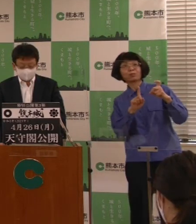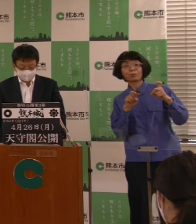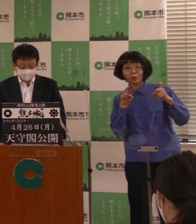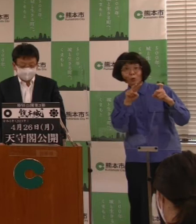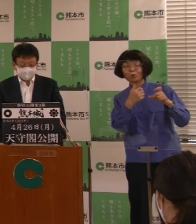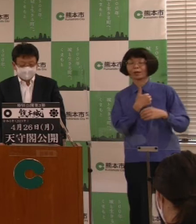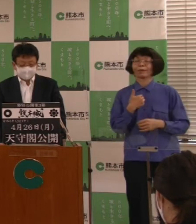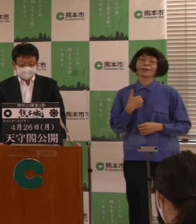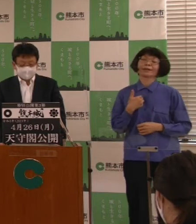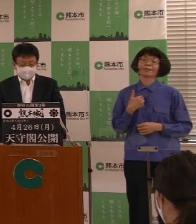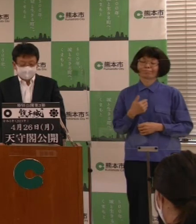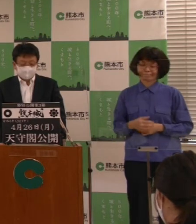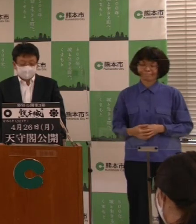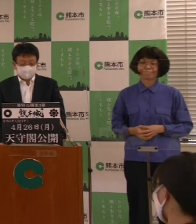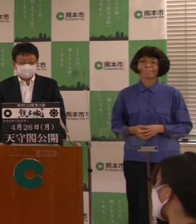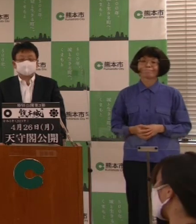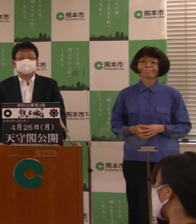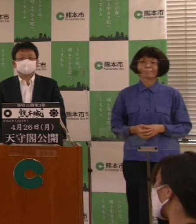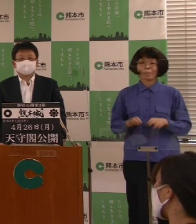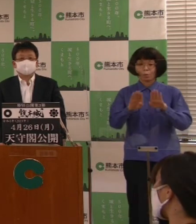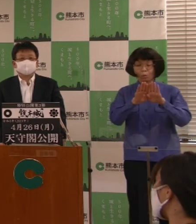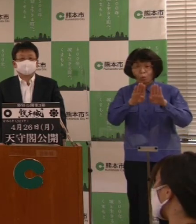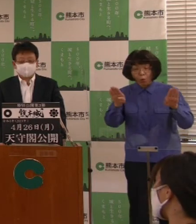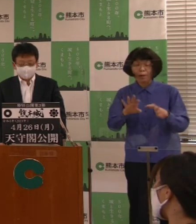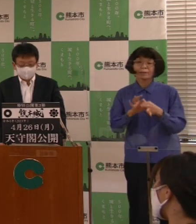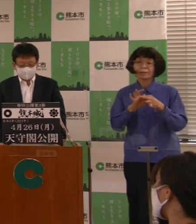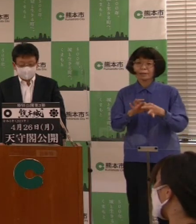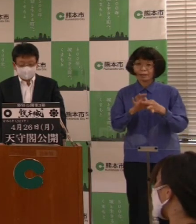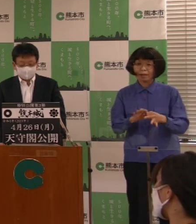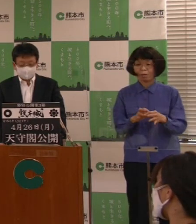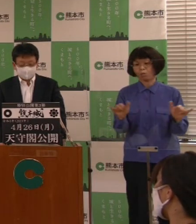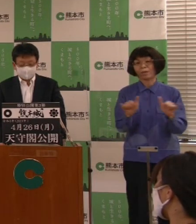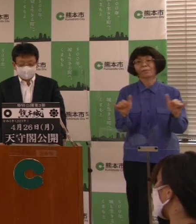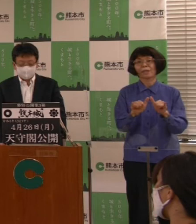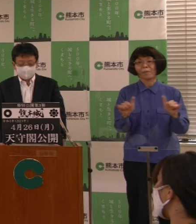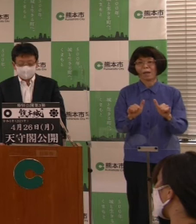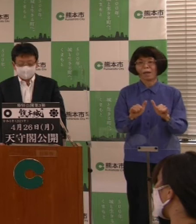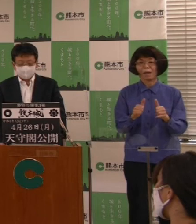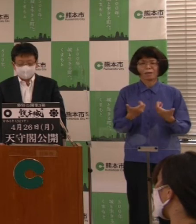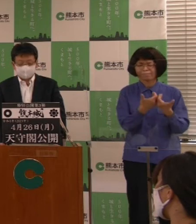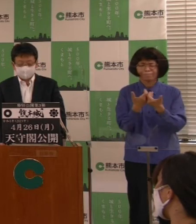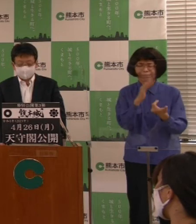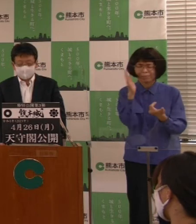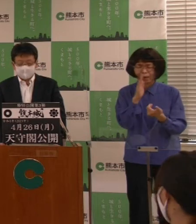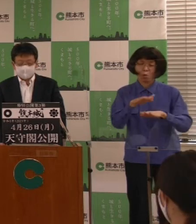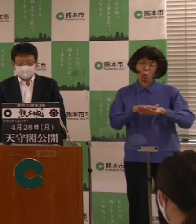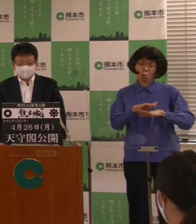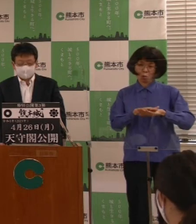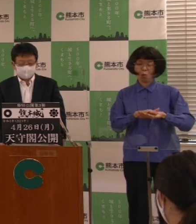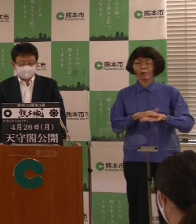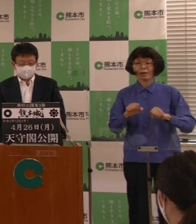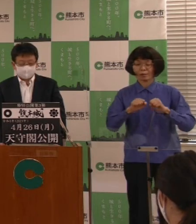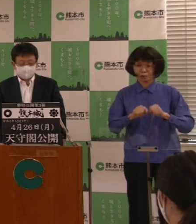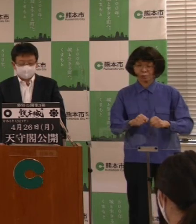になります。なお公開にあたりましては来場者の方が密にならないよう配慮するなど新型